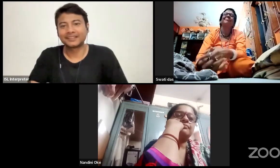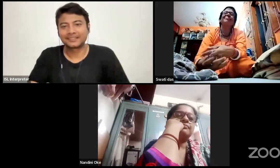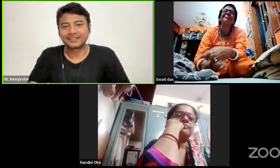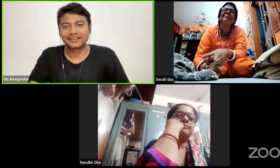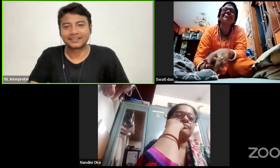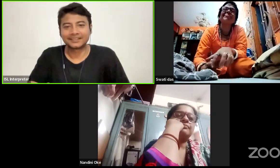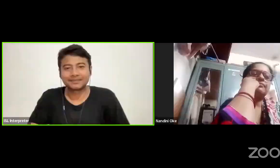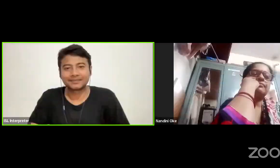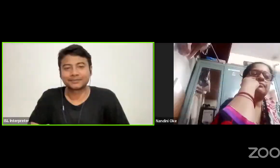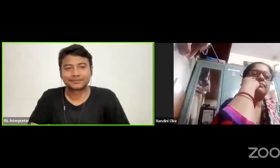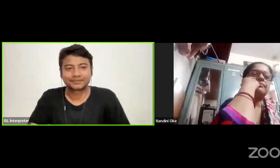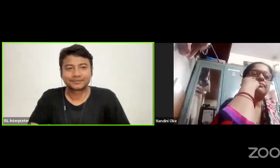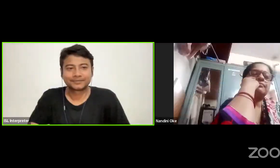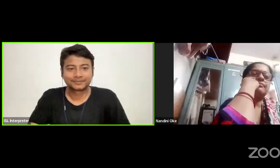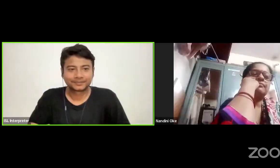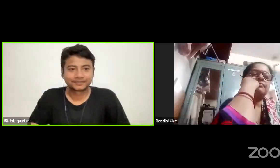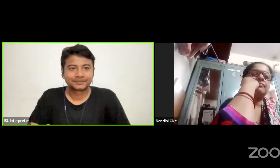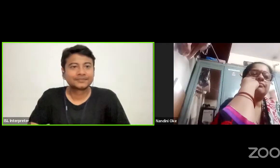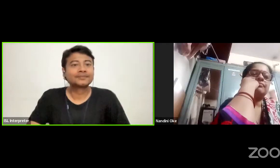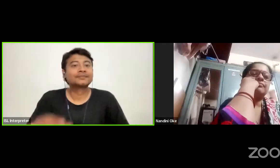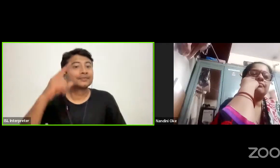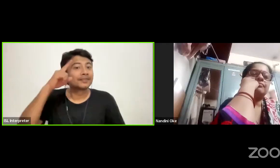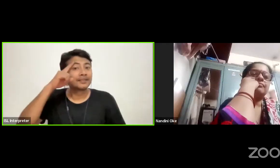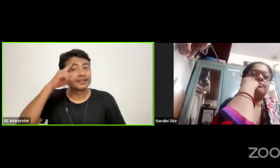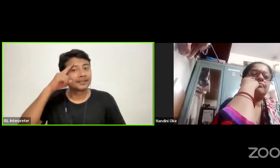हरे हरे कृष्ण। कृष्ण, हरे कृष्ण।